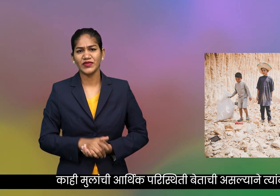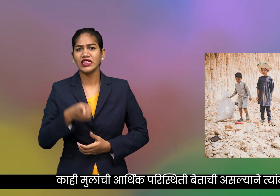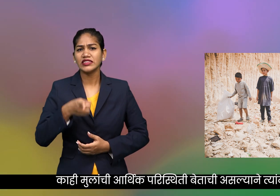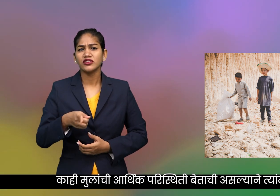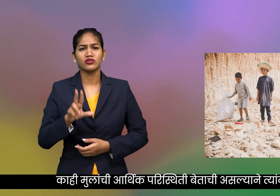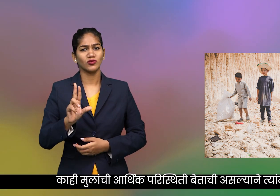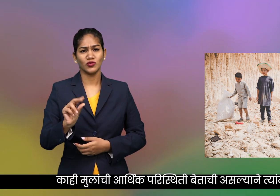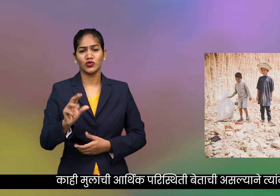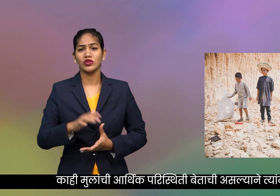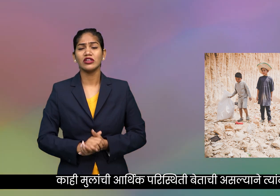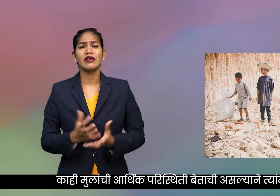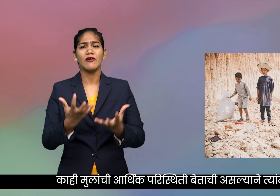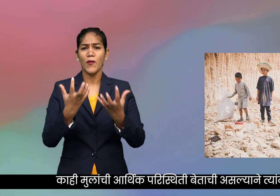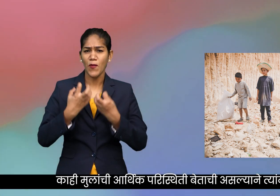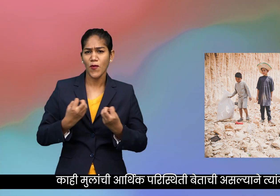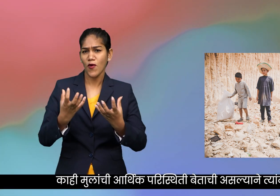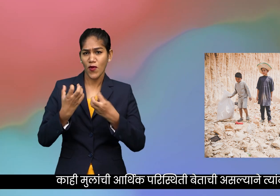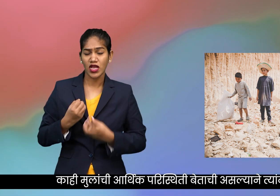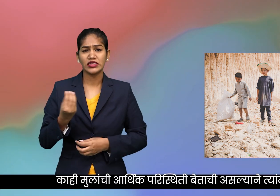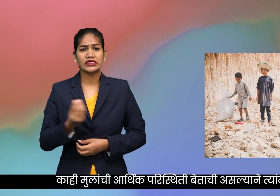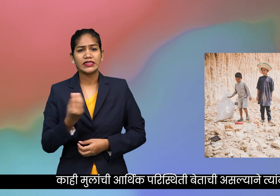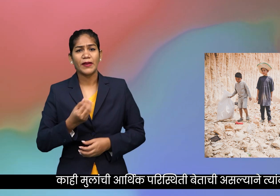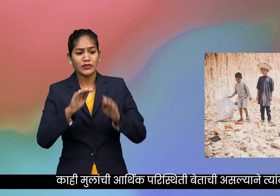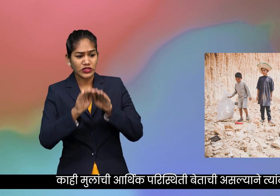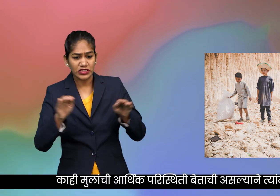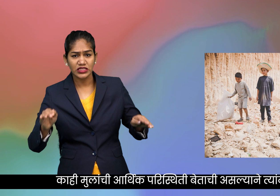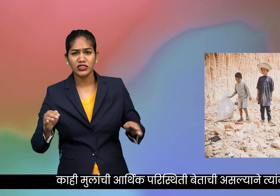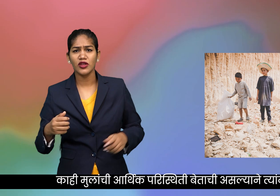काही मुलांची आर्थिक परिस्थिती बेताची असल्याने त्यांना काम करावं लागतं.